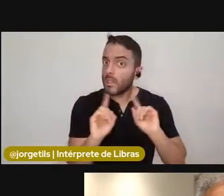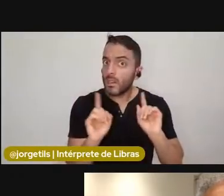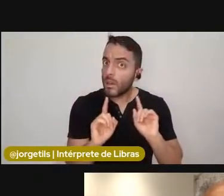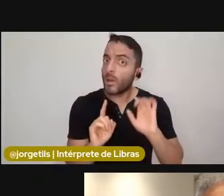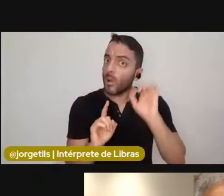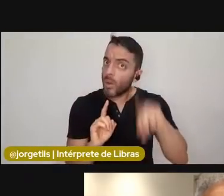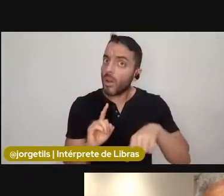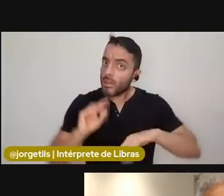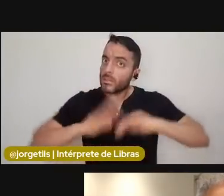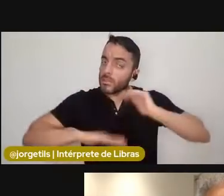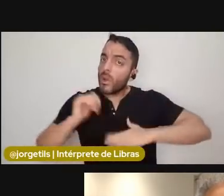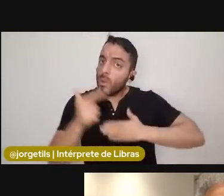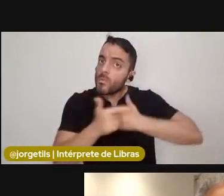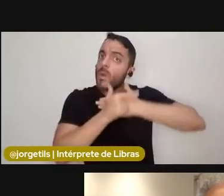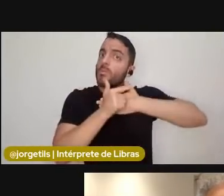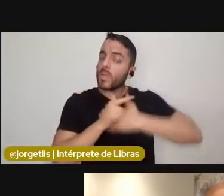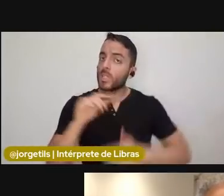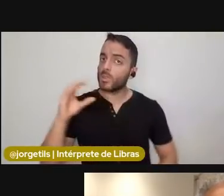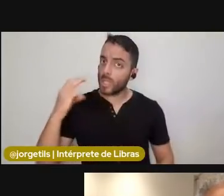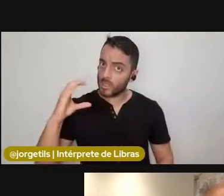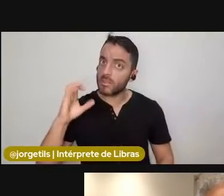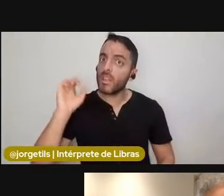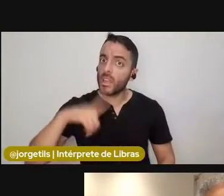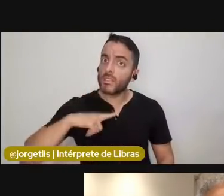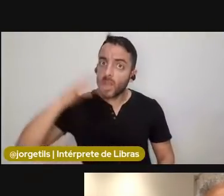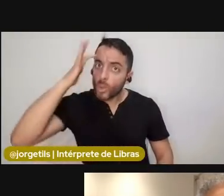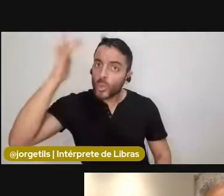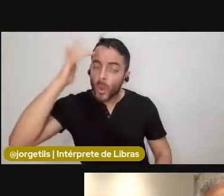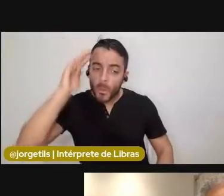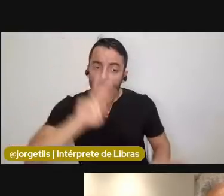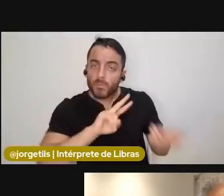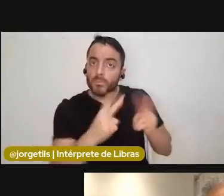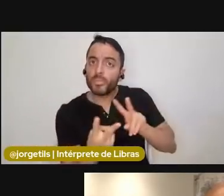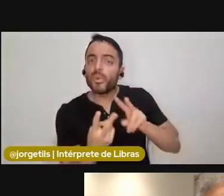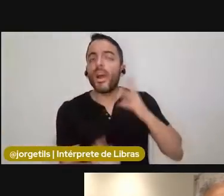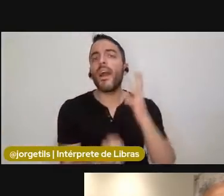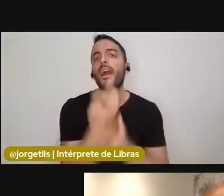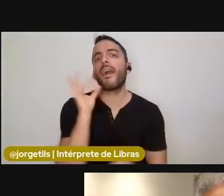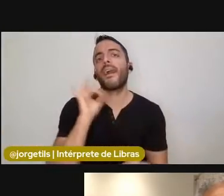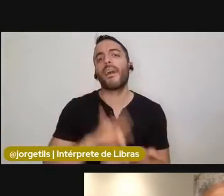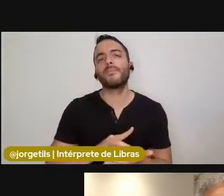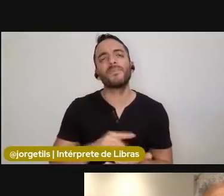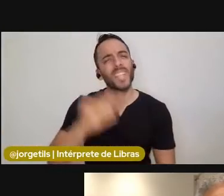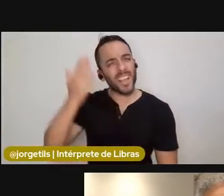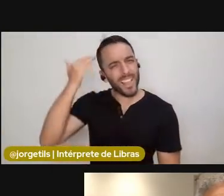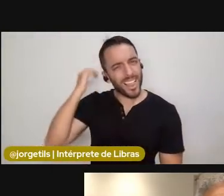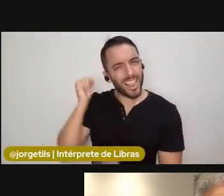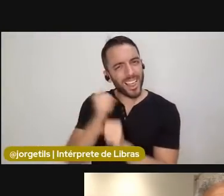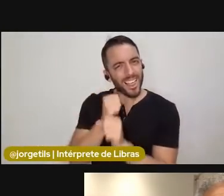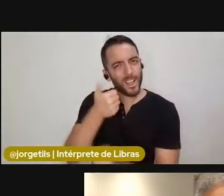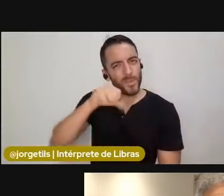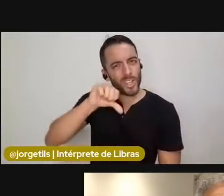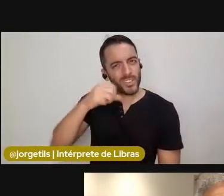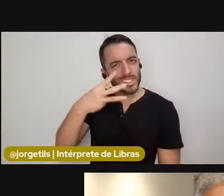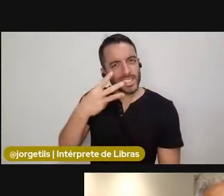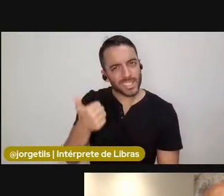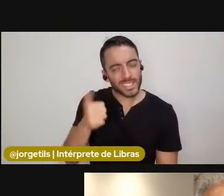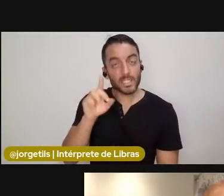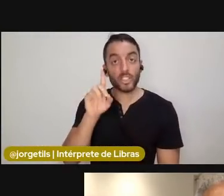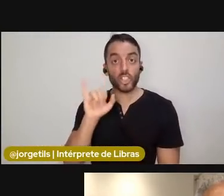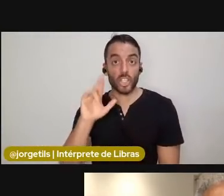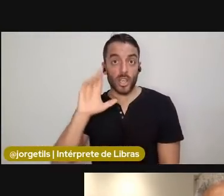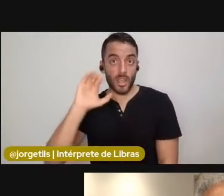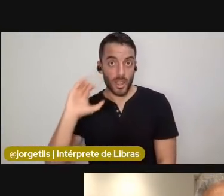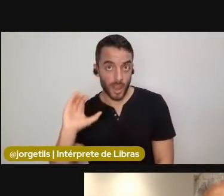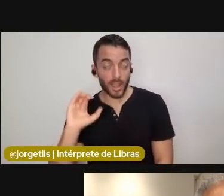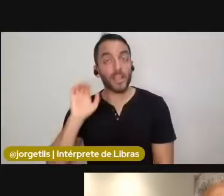ciência é tornar a utopia realidade. Né? Então, quando que Dirac, em 1931, quando ele prevê a antimatéria, era utopia,